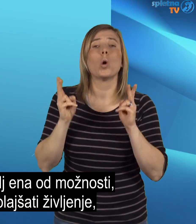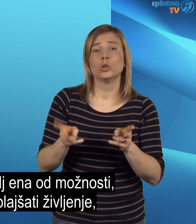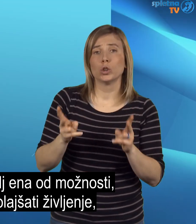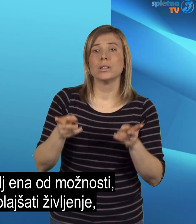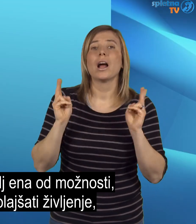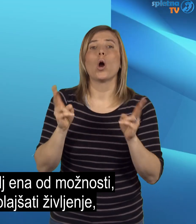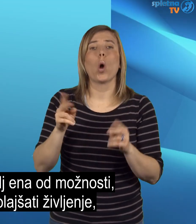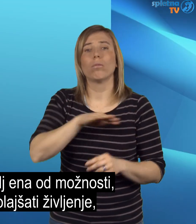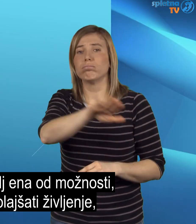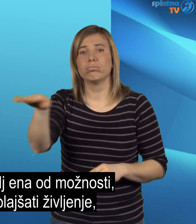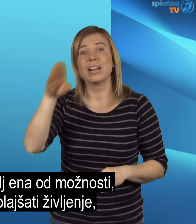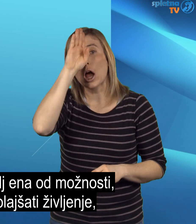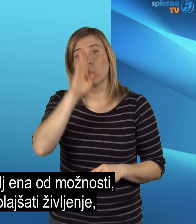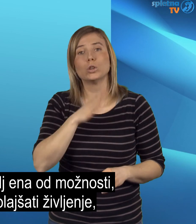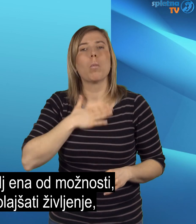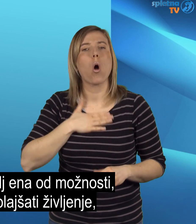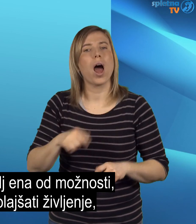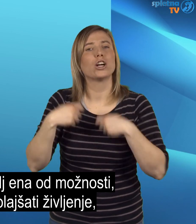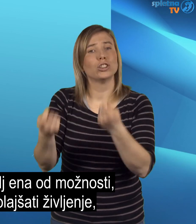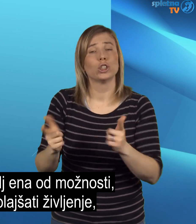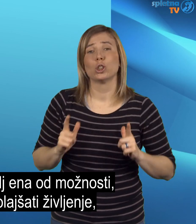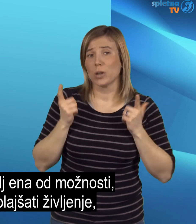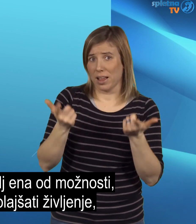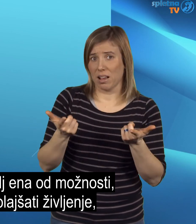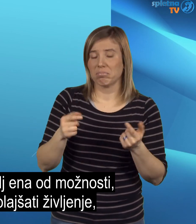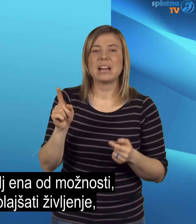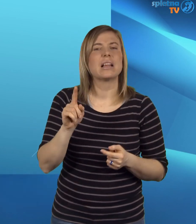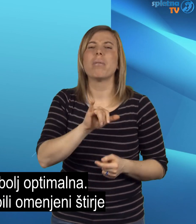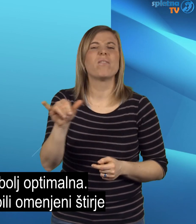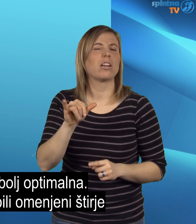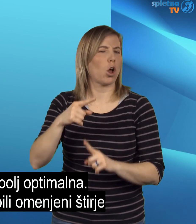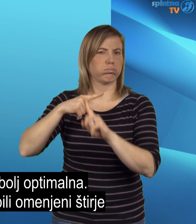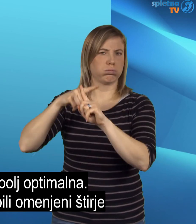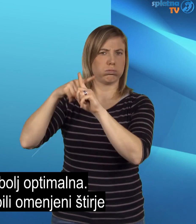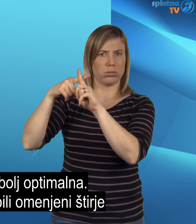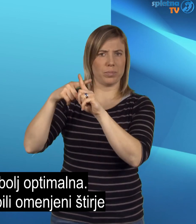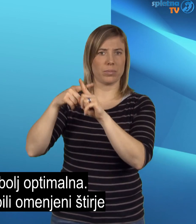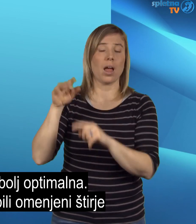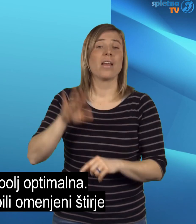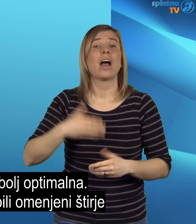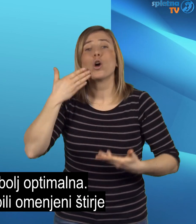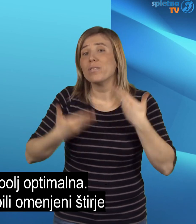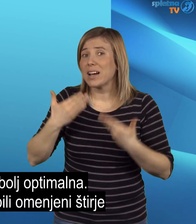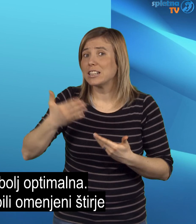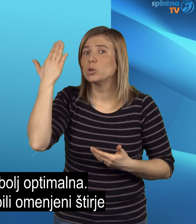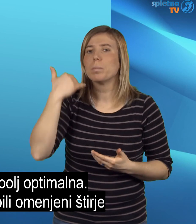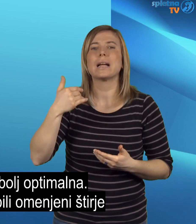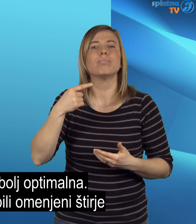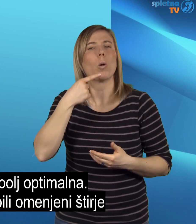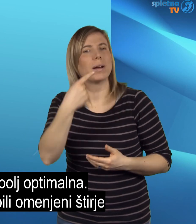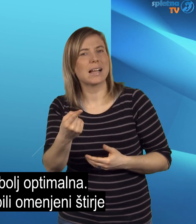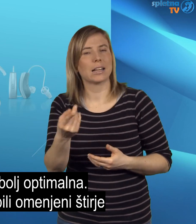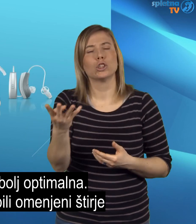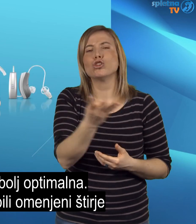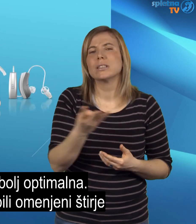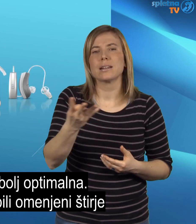ena od možnosti, kako naglušnim olajšati življenje, ni pa vedno najboljša. Na konferenci so bili